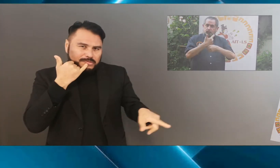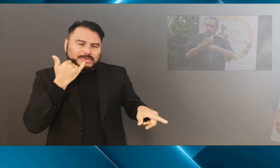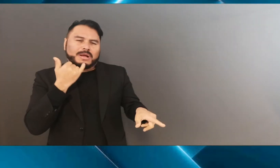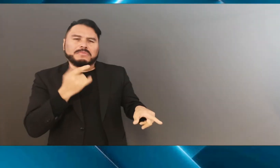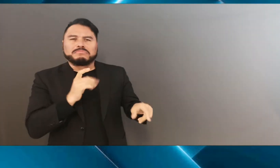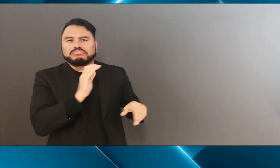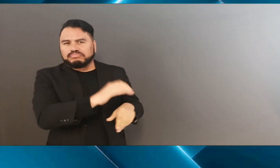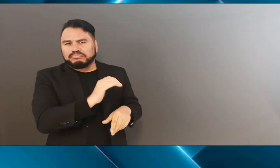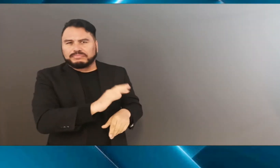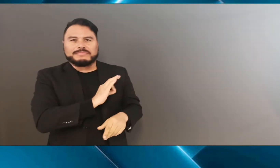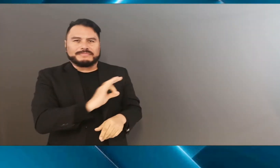listado.